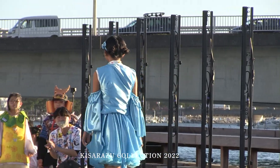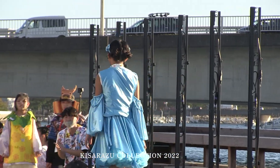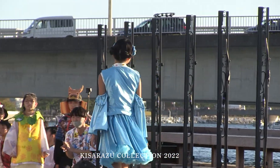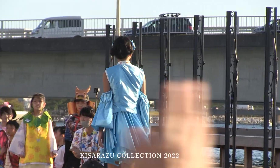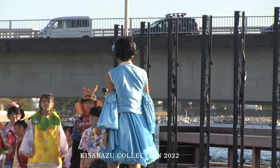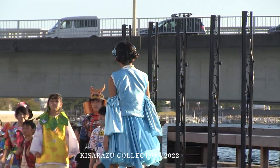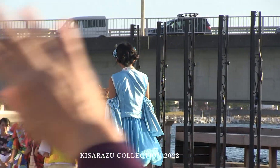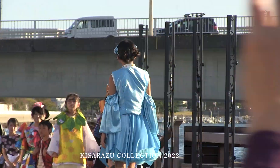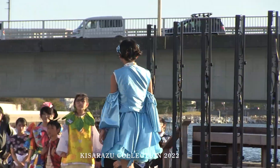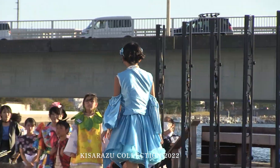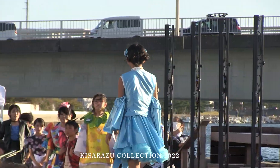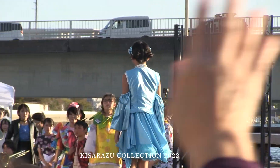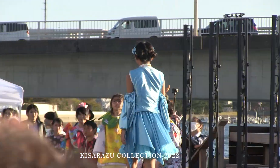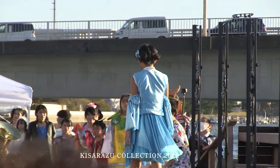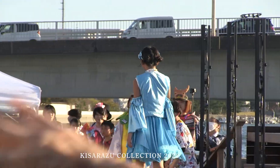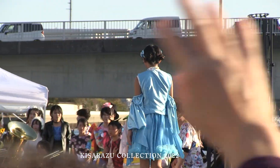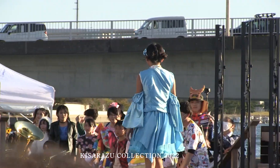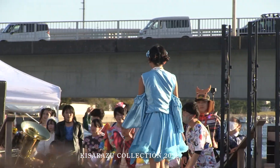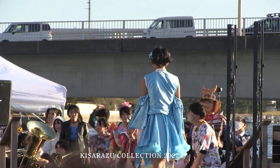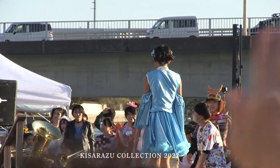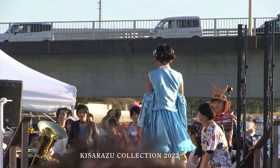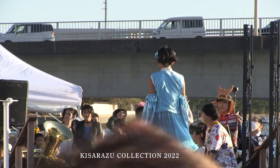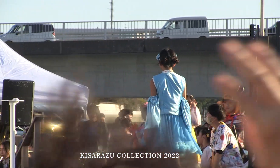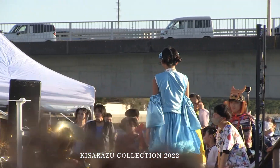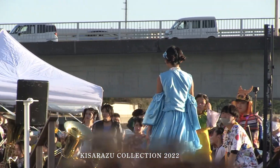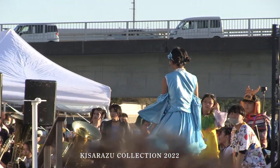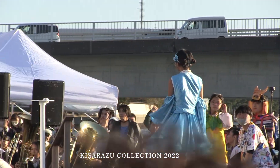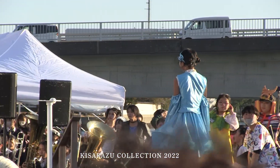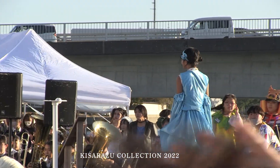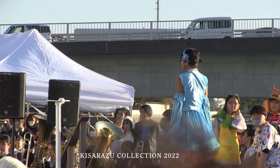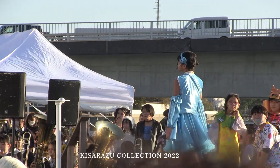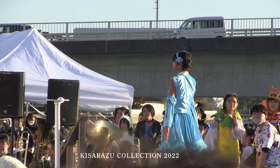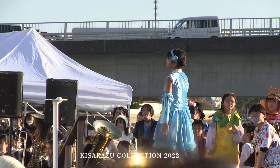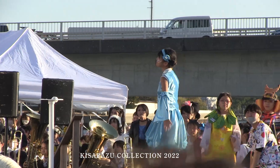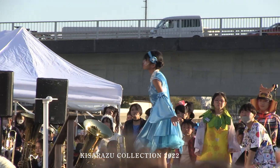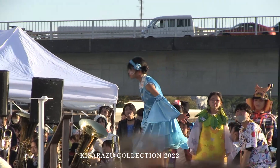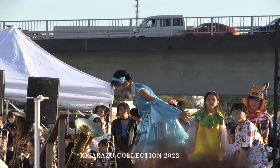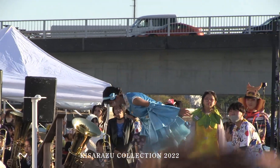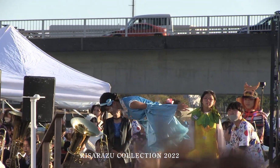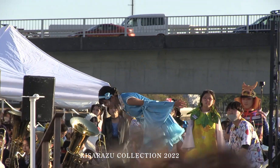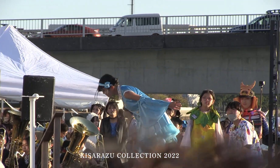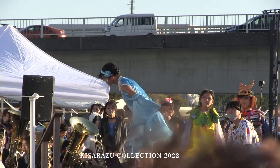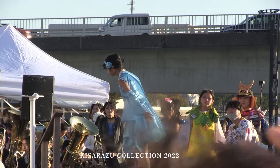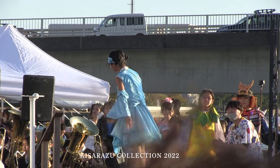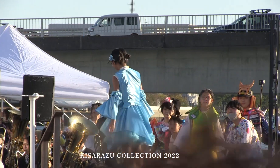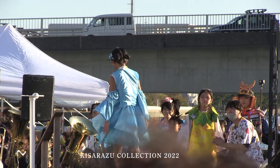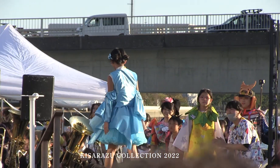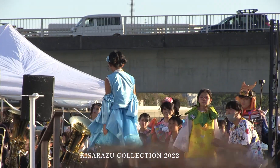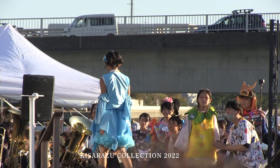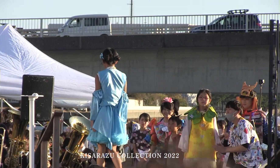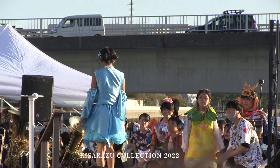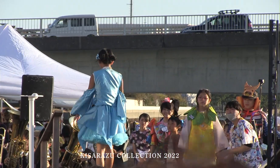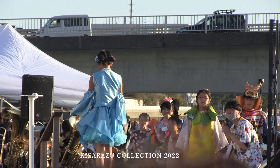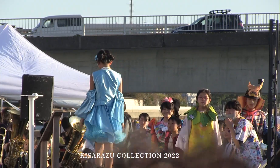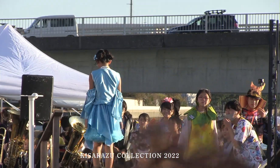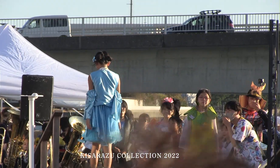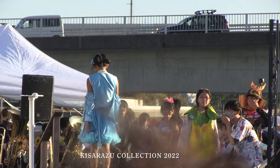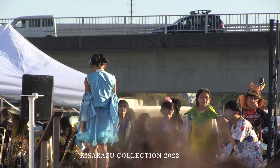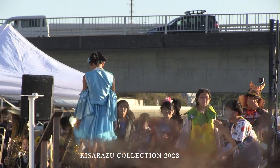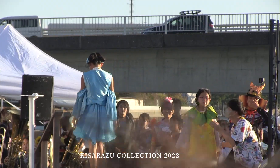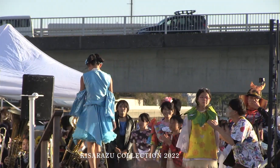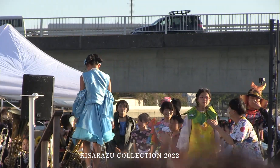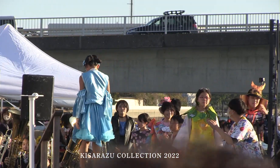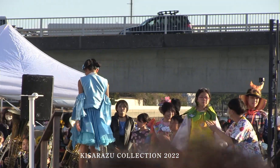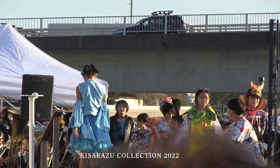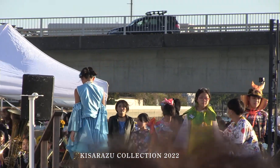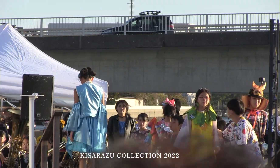華やかにランウェイを歩いていますね。 お姉ちゃんとっても素敵です。 お辞儀をしてくれました。